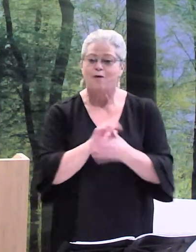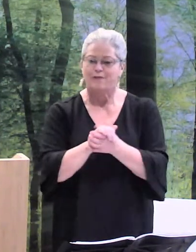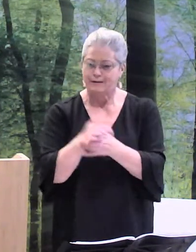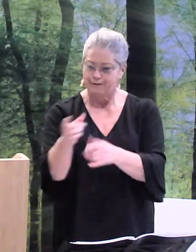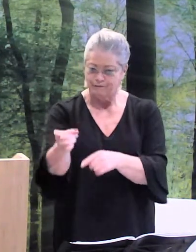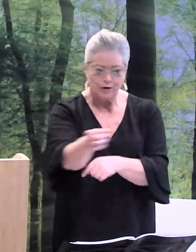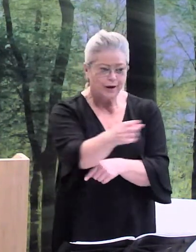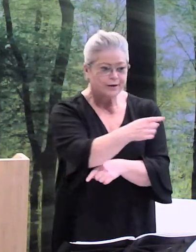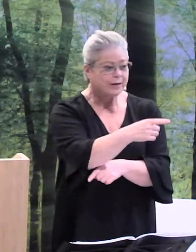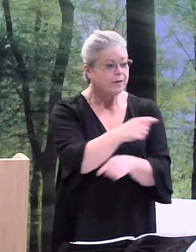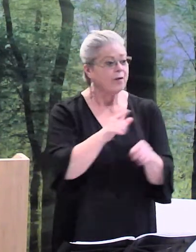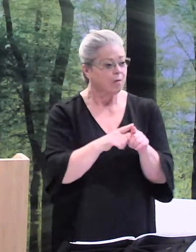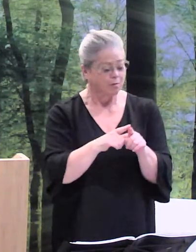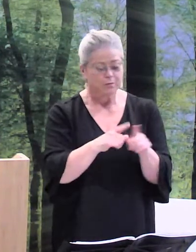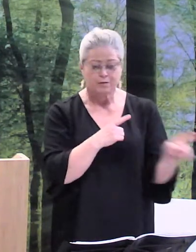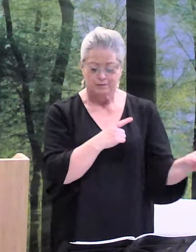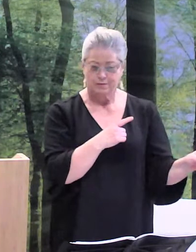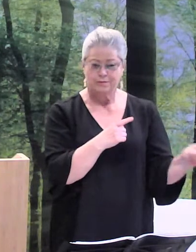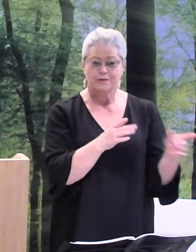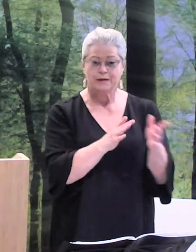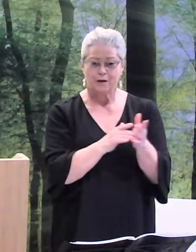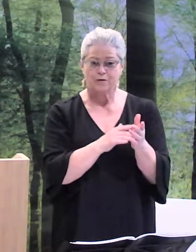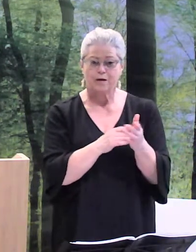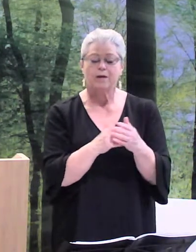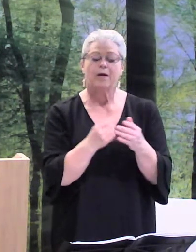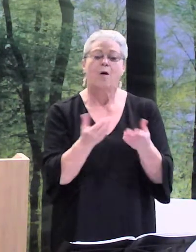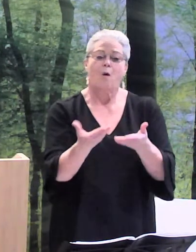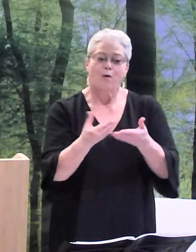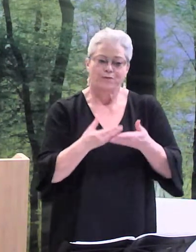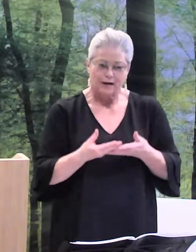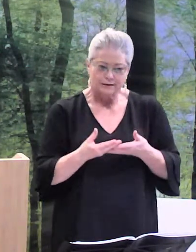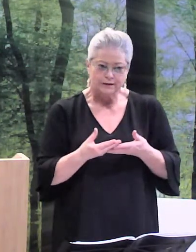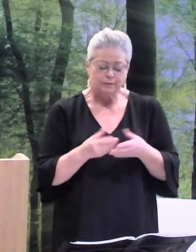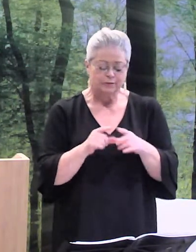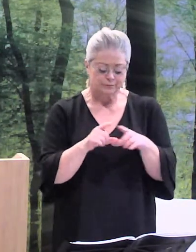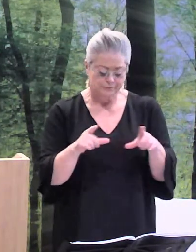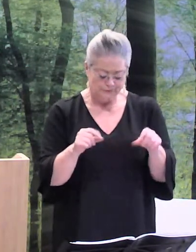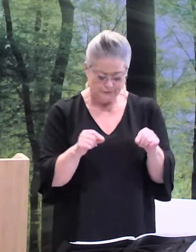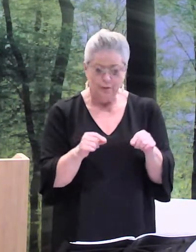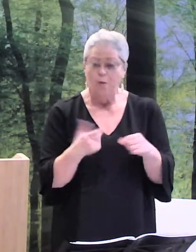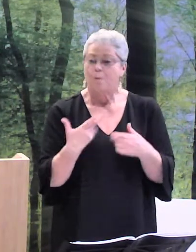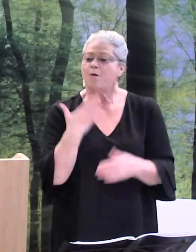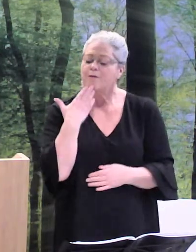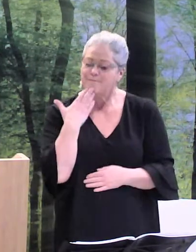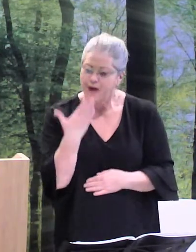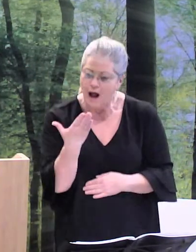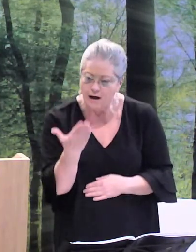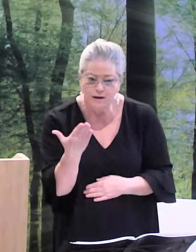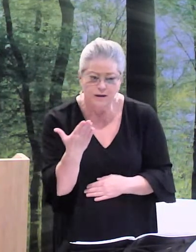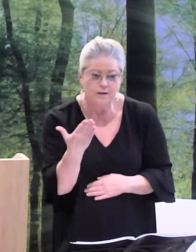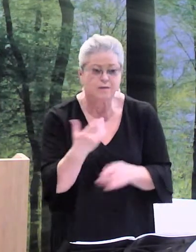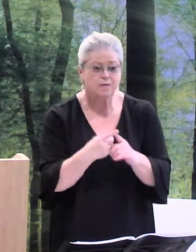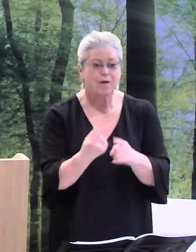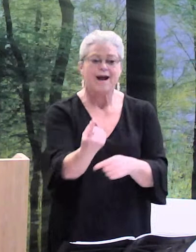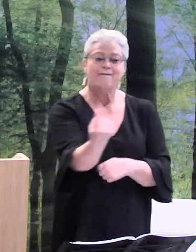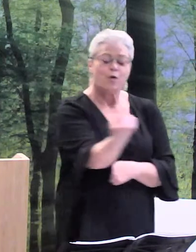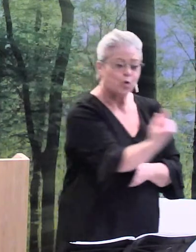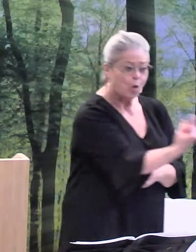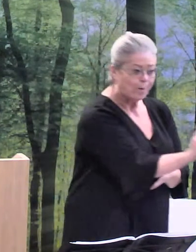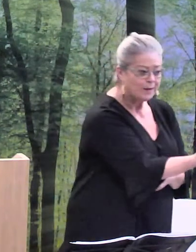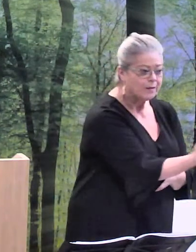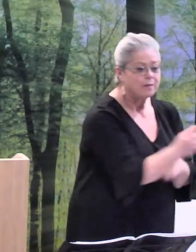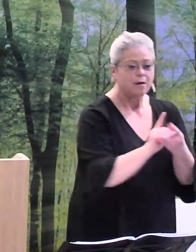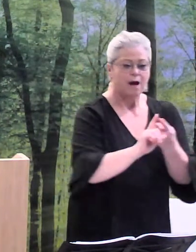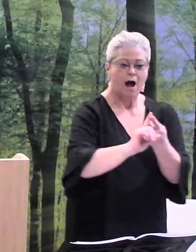Henri zullen wij ook opstellen om daarom uw condolences in ontvangst te nemen. Mogen wij vragen om bij het naar voren komen de